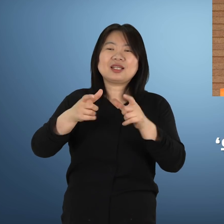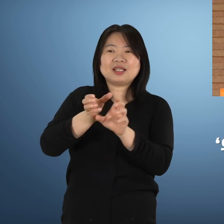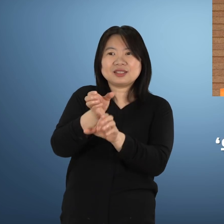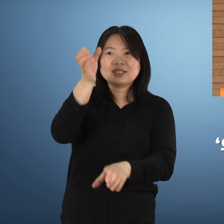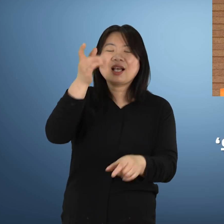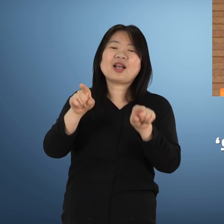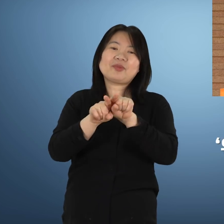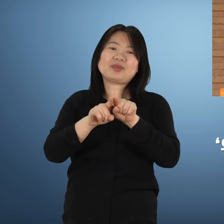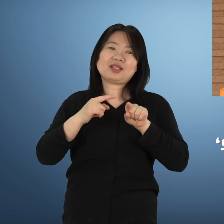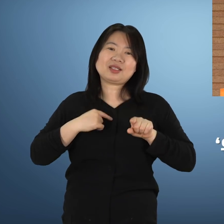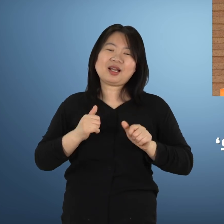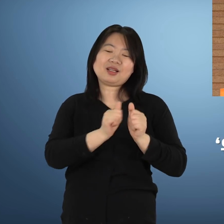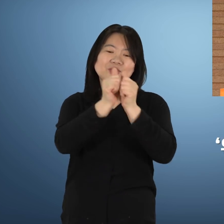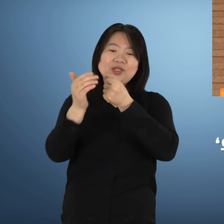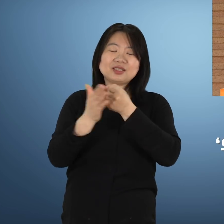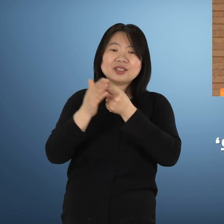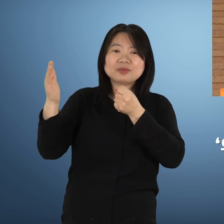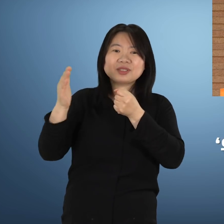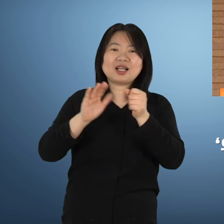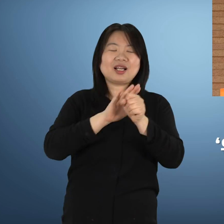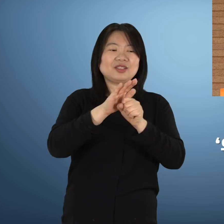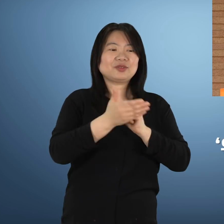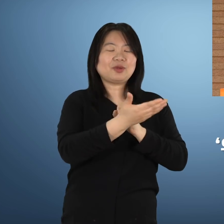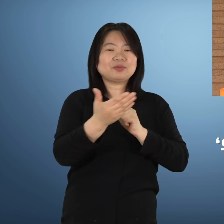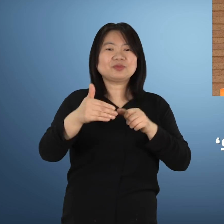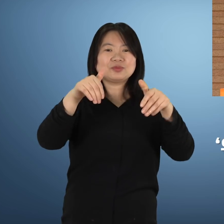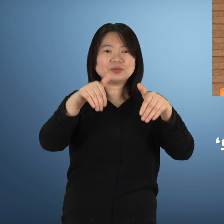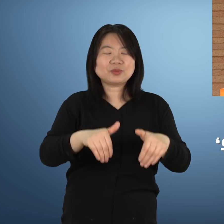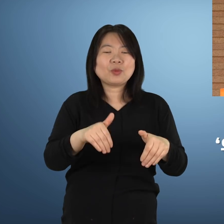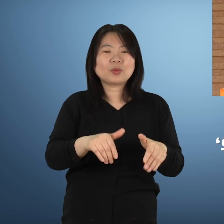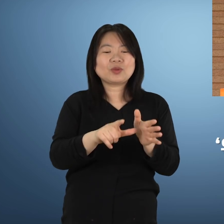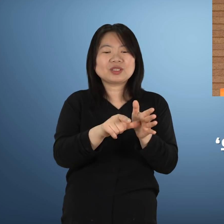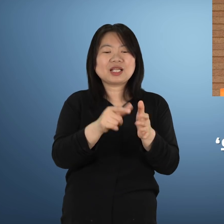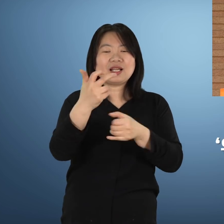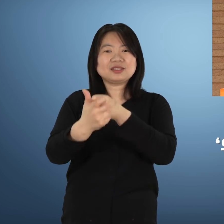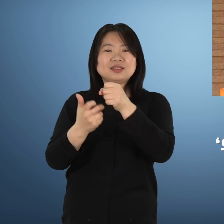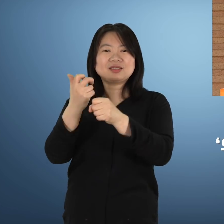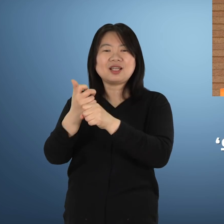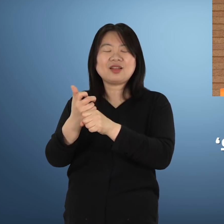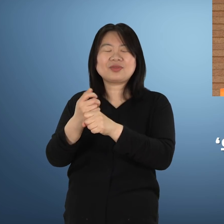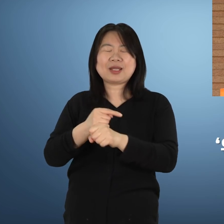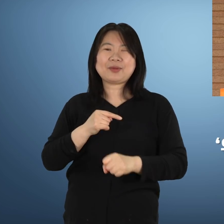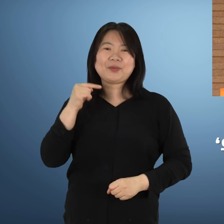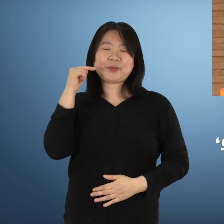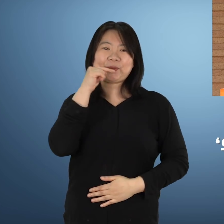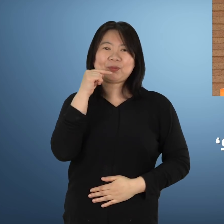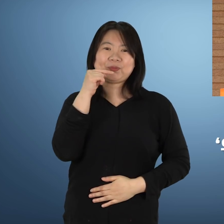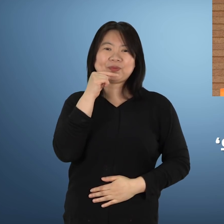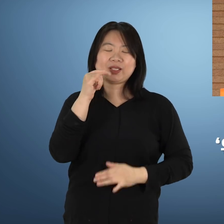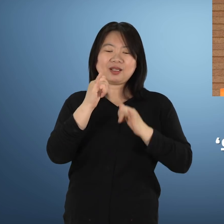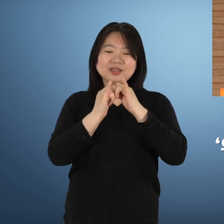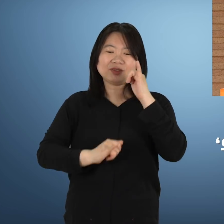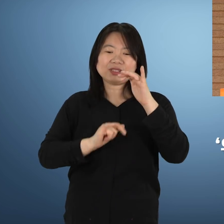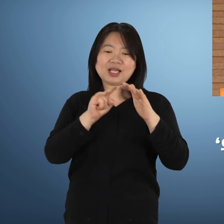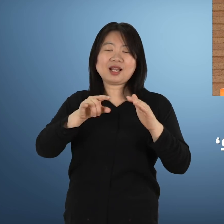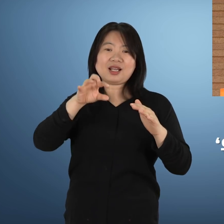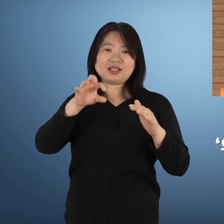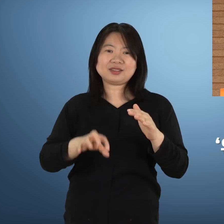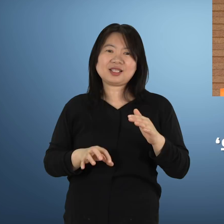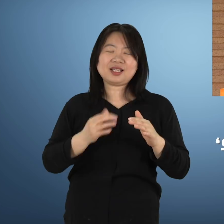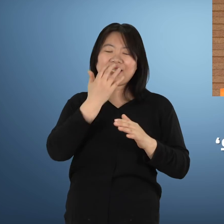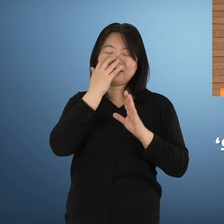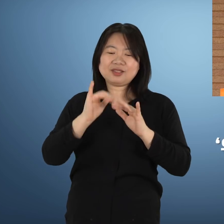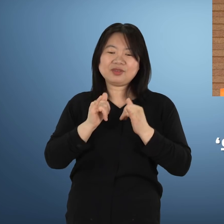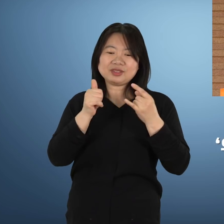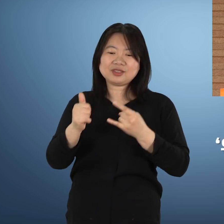사랑하는 성도 여러분, 그 포록이라는 70년의 혹독한 역사 속에서